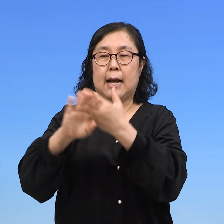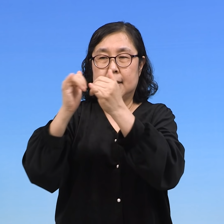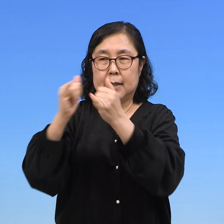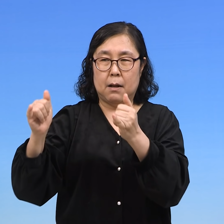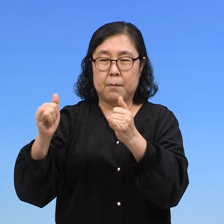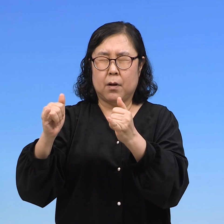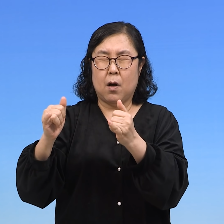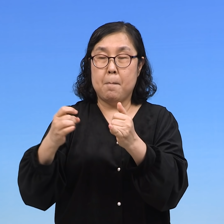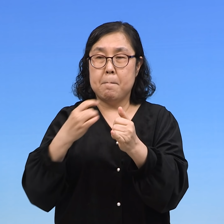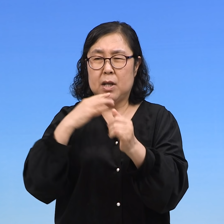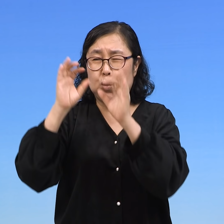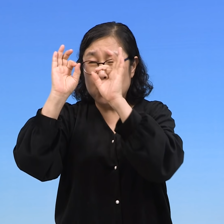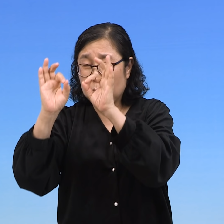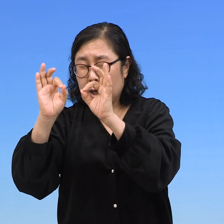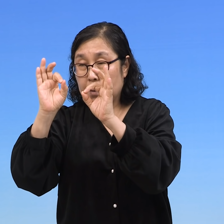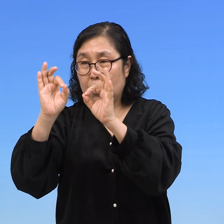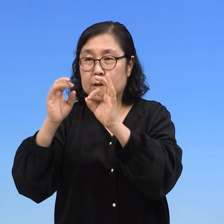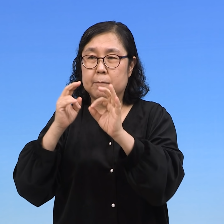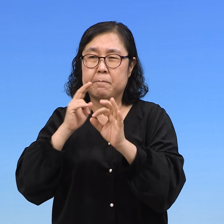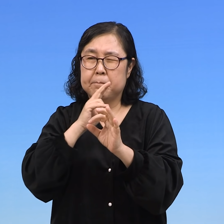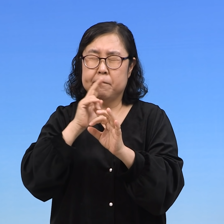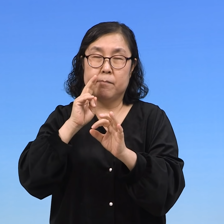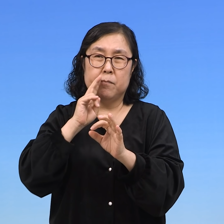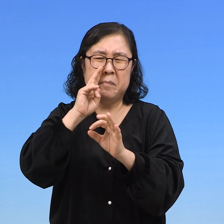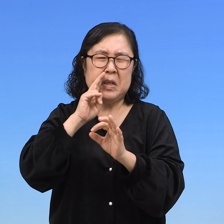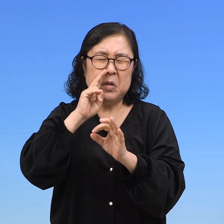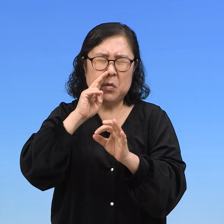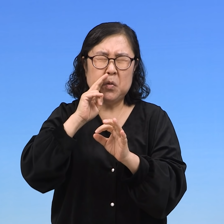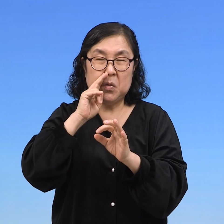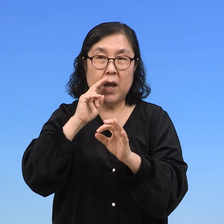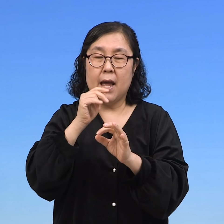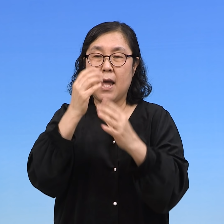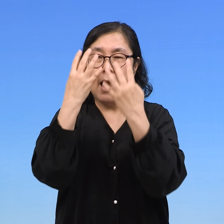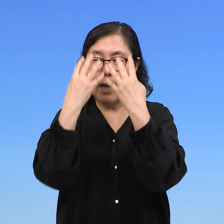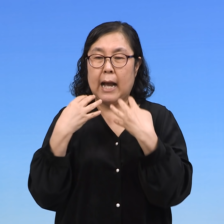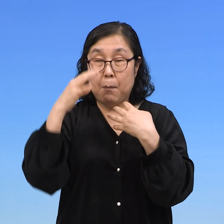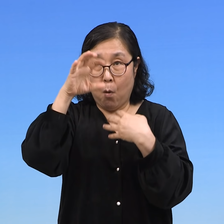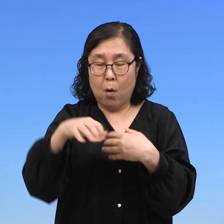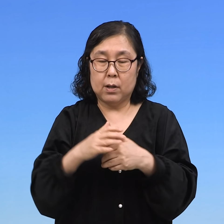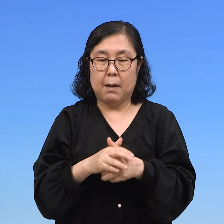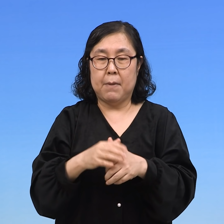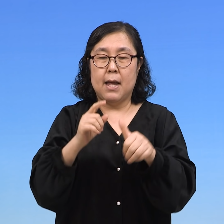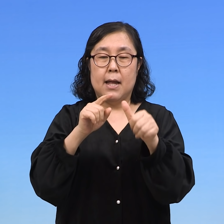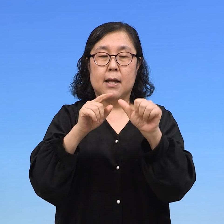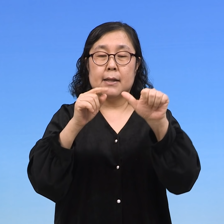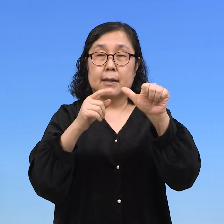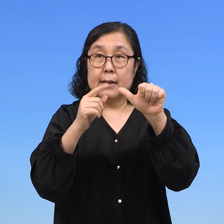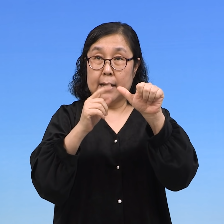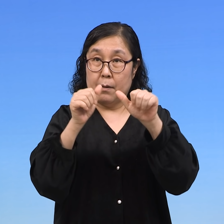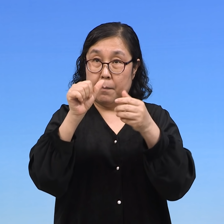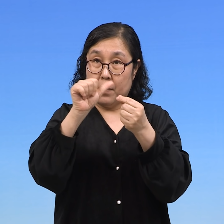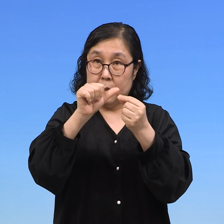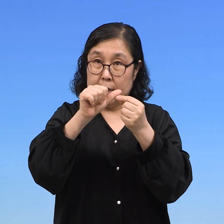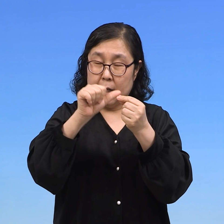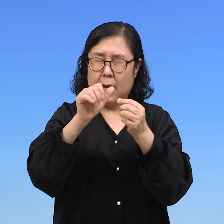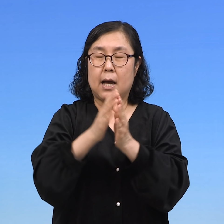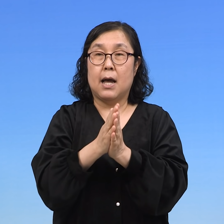질투의 감옥 시샘의 감옥 마지막 다섯 번째가 정오심의 감옥이에요 여러분